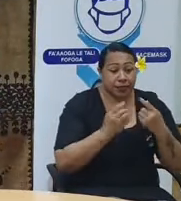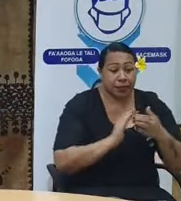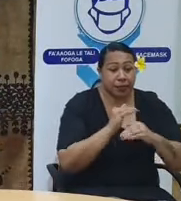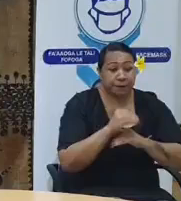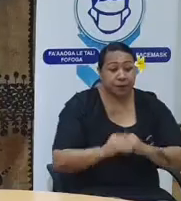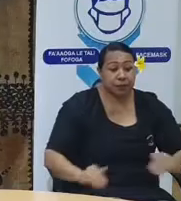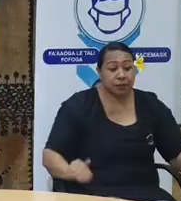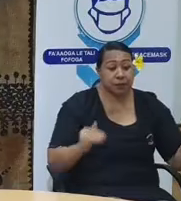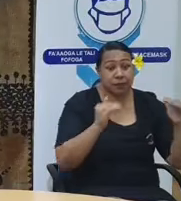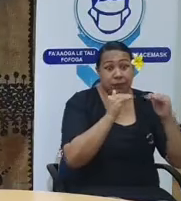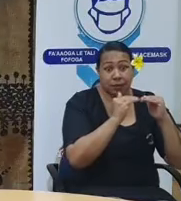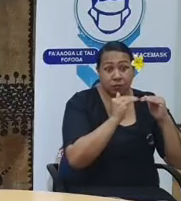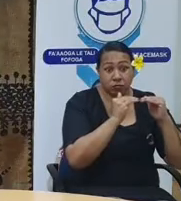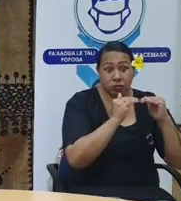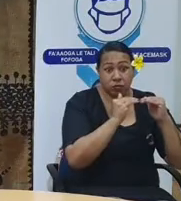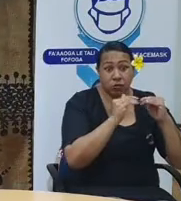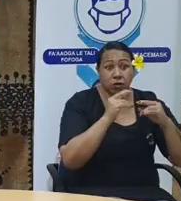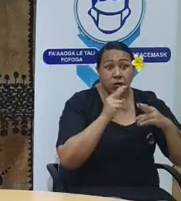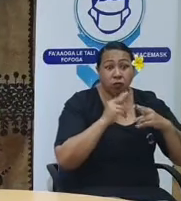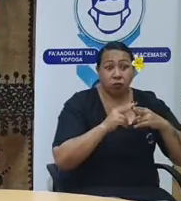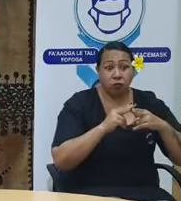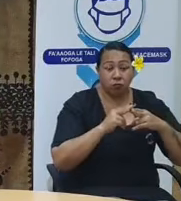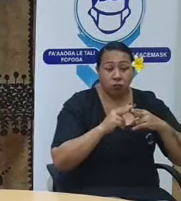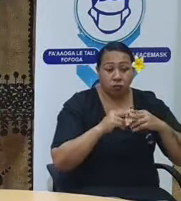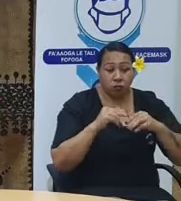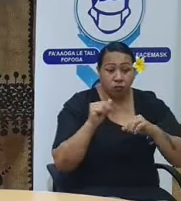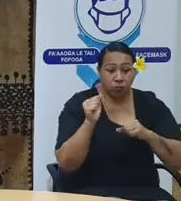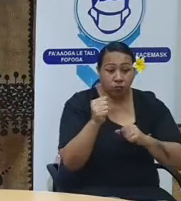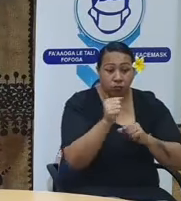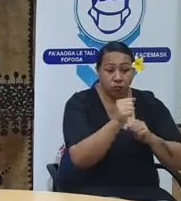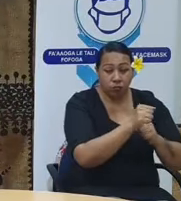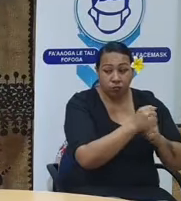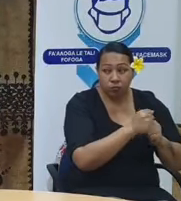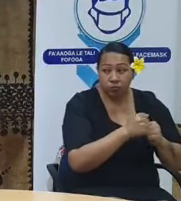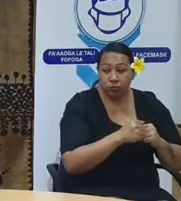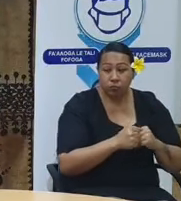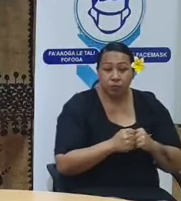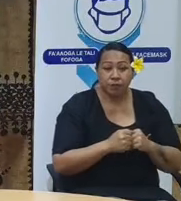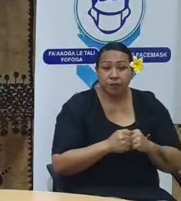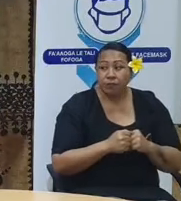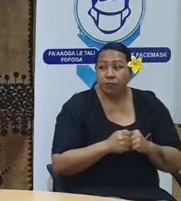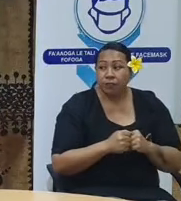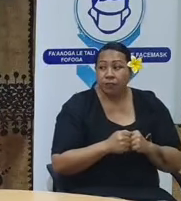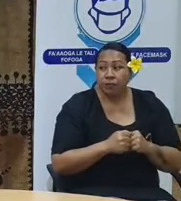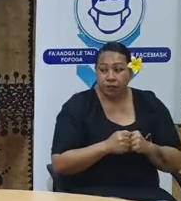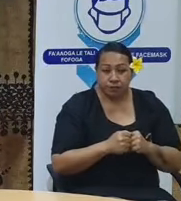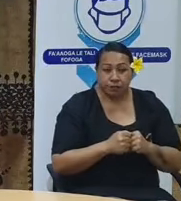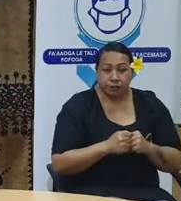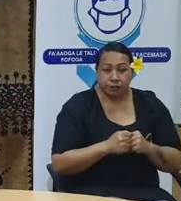Oh, levels of alerts. Ya, oh, orang kau fama. Ya, oleh lalu memang cahaya,